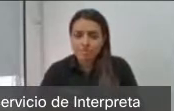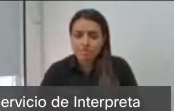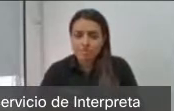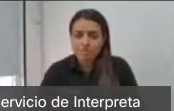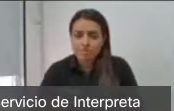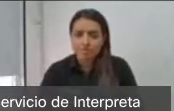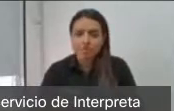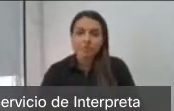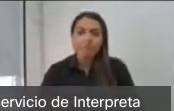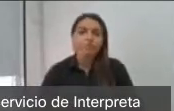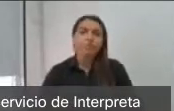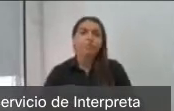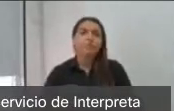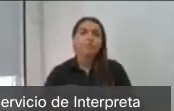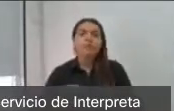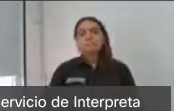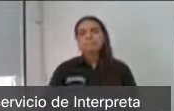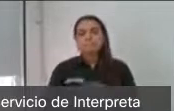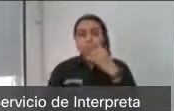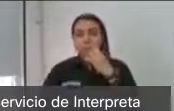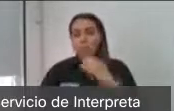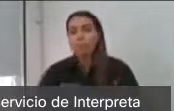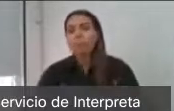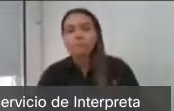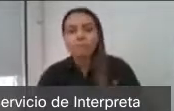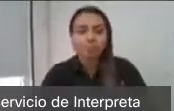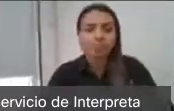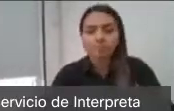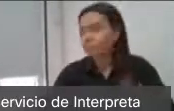Dios mío, espérate porque yo estoy escuchando recortado.